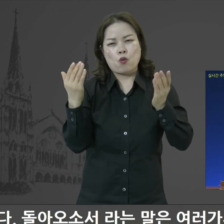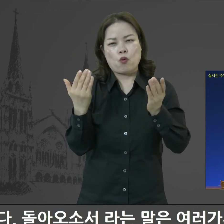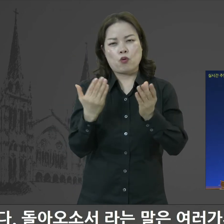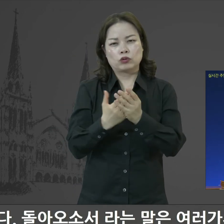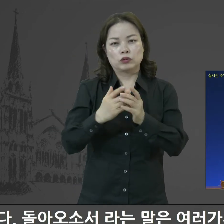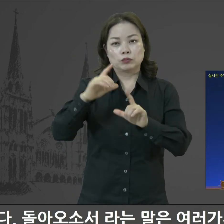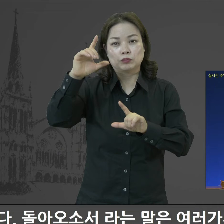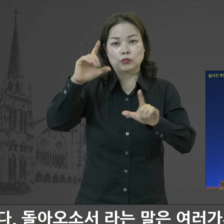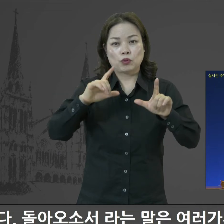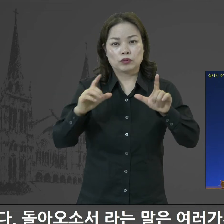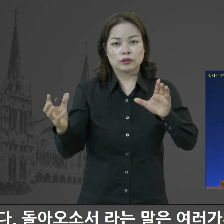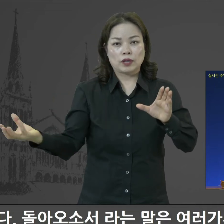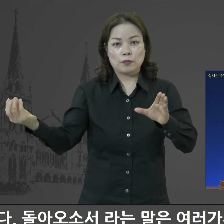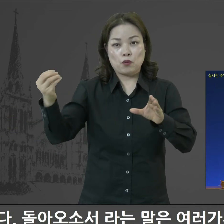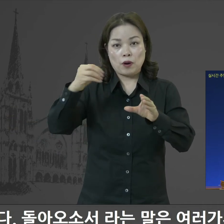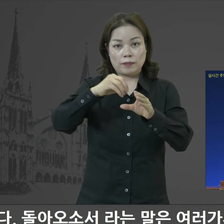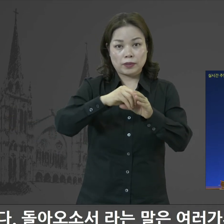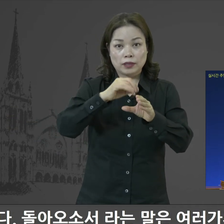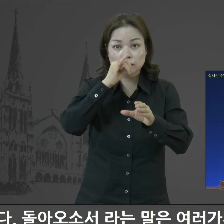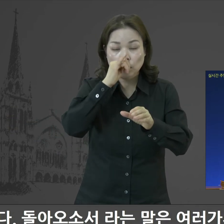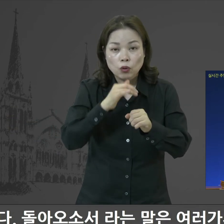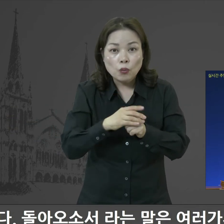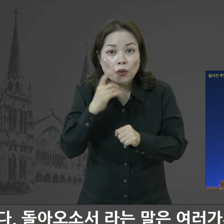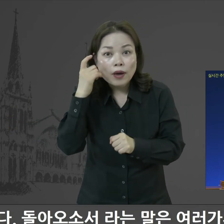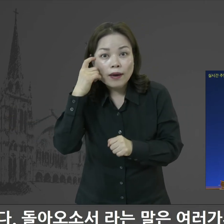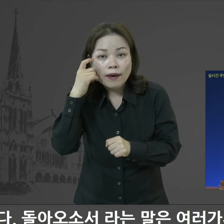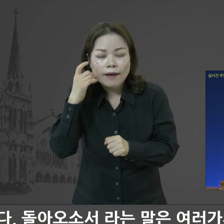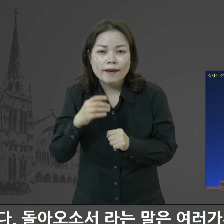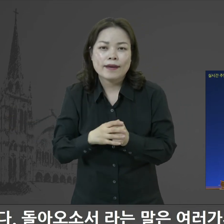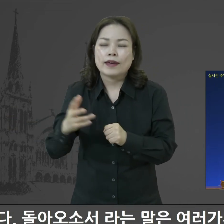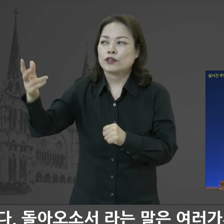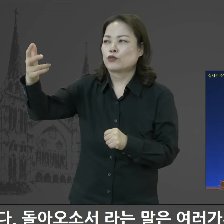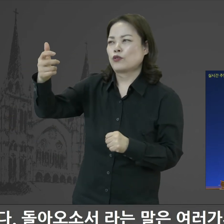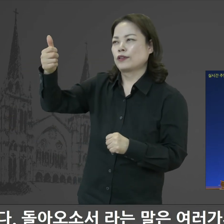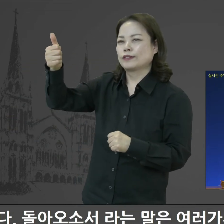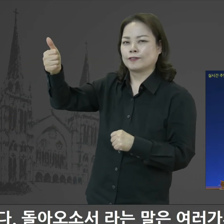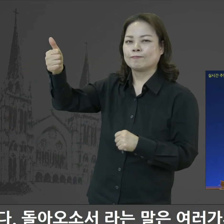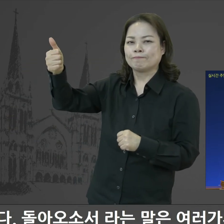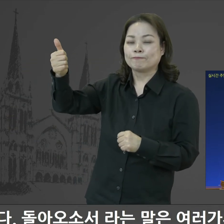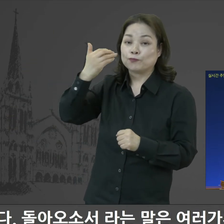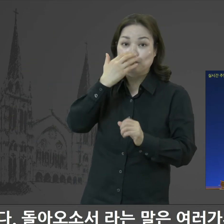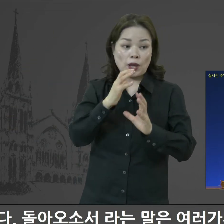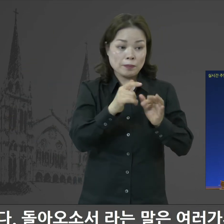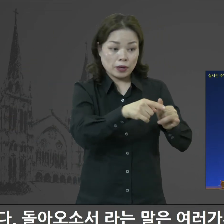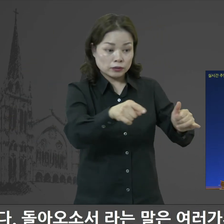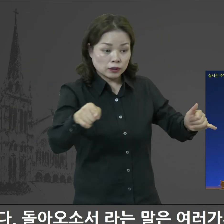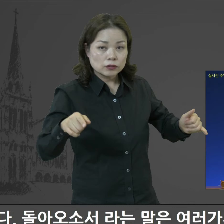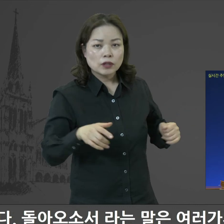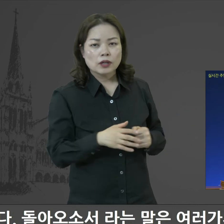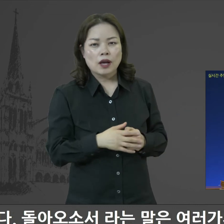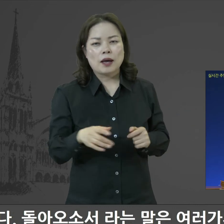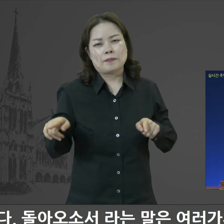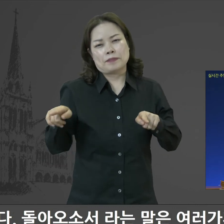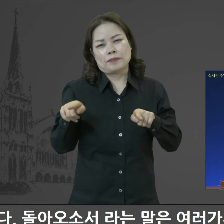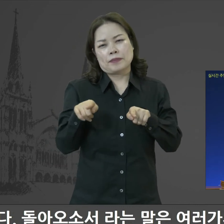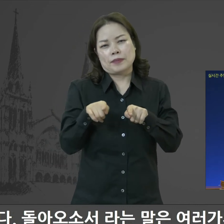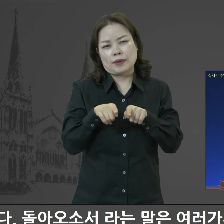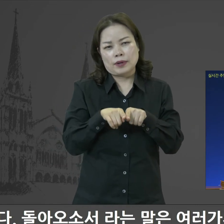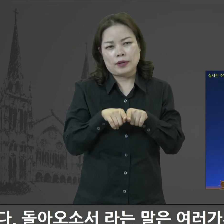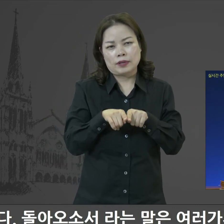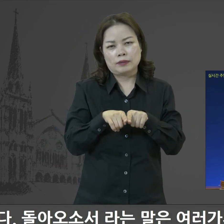다 담고 있다라고 봐야 될 겁니다. 왜냐하면 여호와께서 이스라엘 백성들과 함께